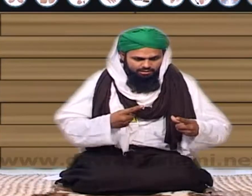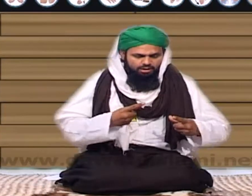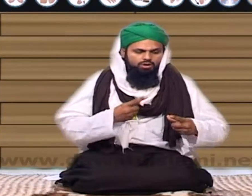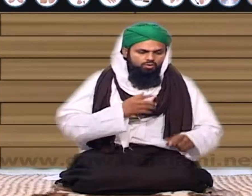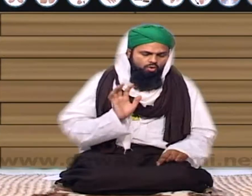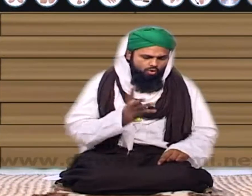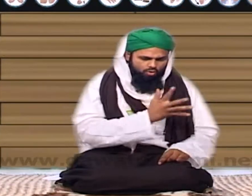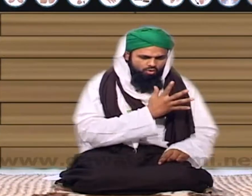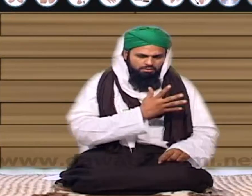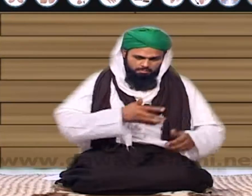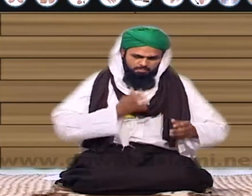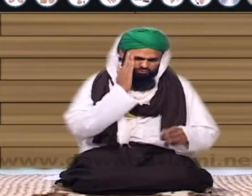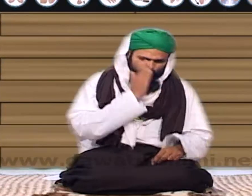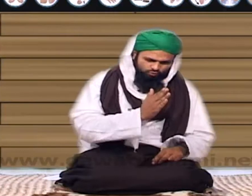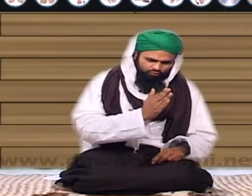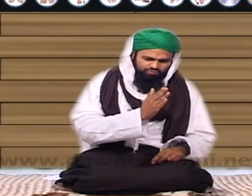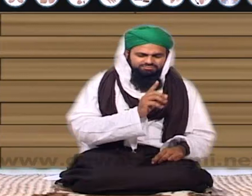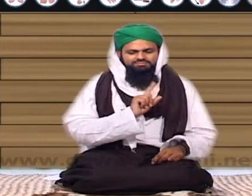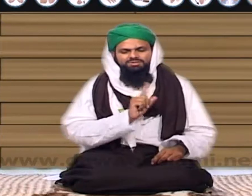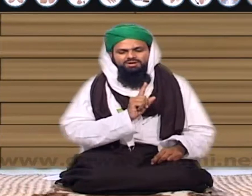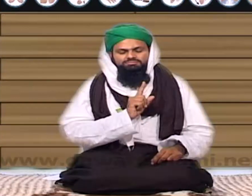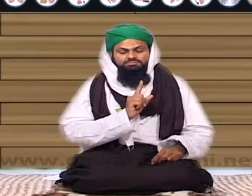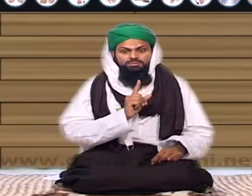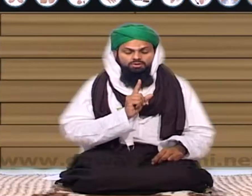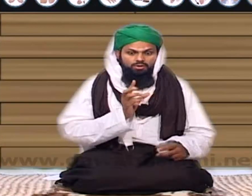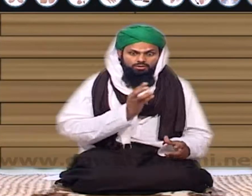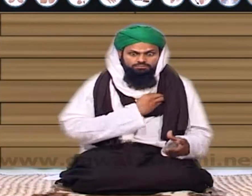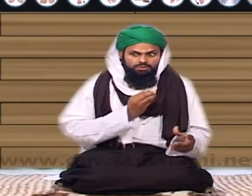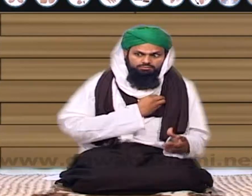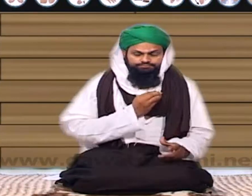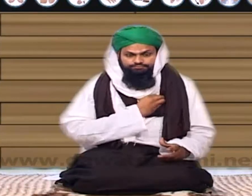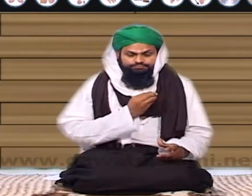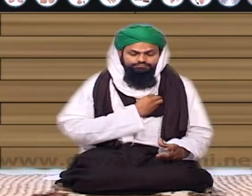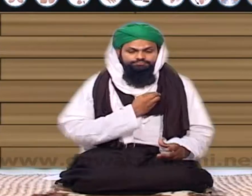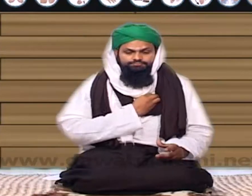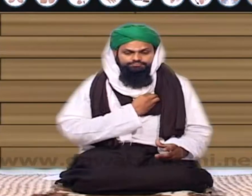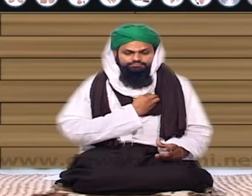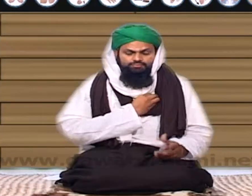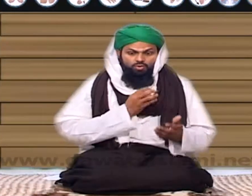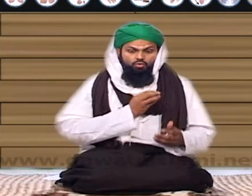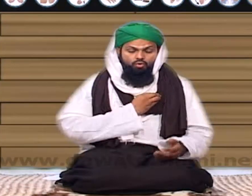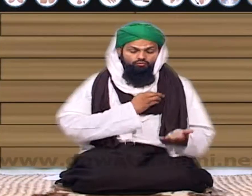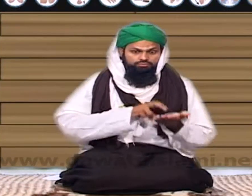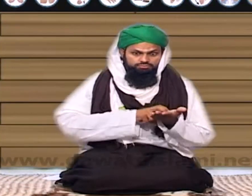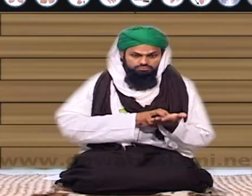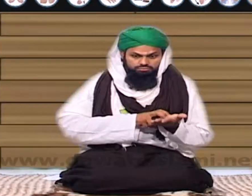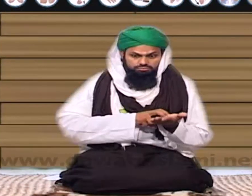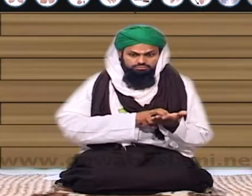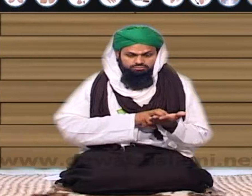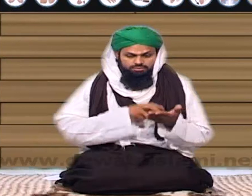یا ہاکی کا گیم کر رہا ہوگا؟ اس پر گزر کیا رہی ہوگی آپ خود اندازہ کر سکتے ہیں۔ وہ بڑا سراسیما اور خوف